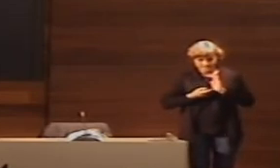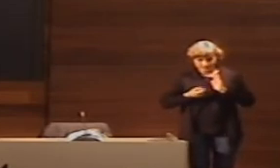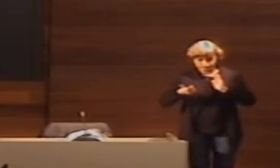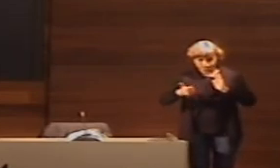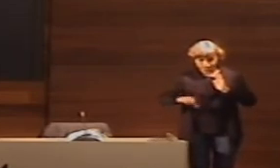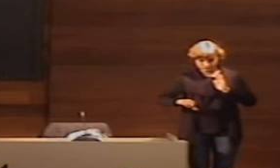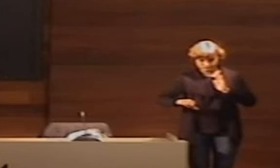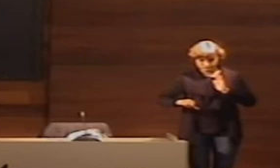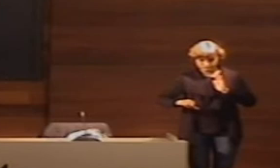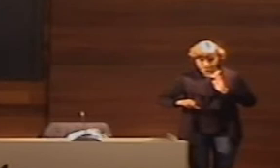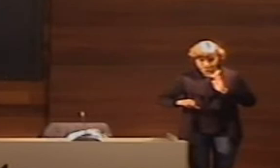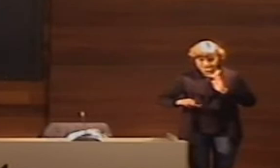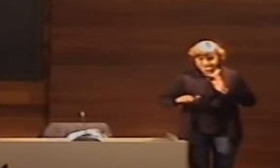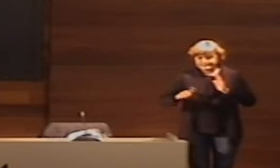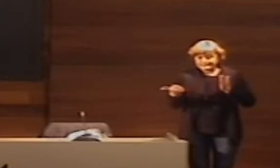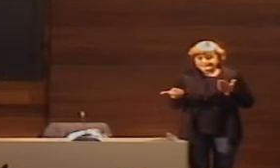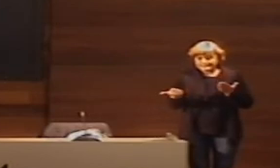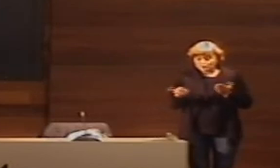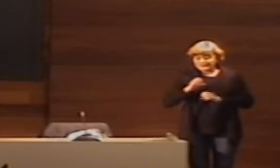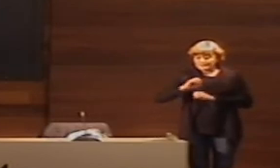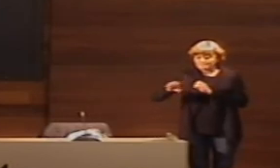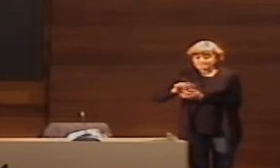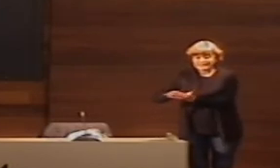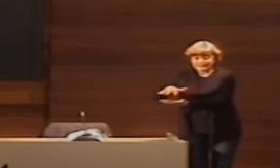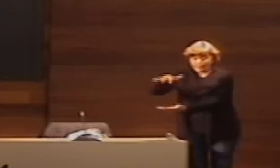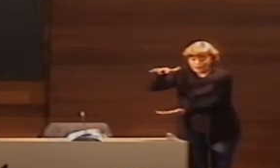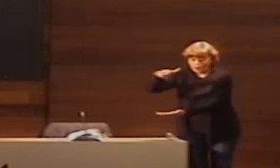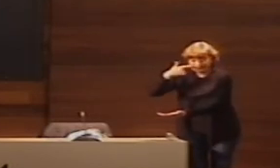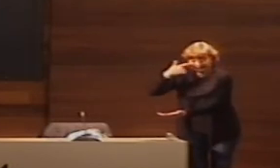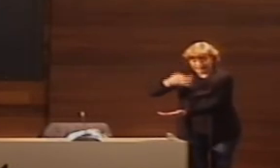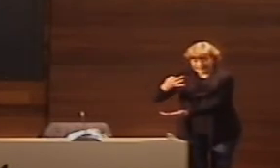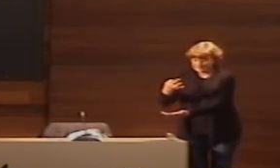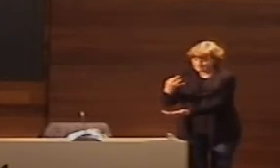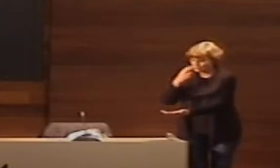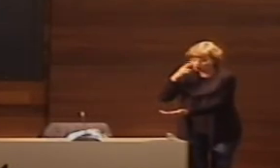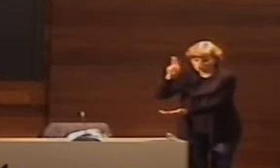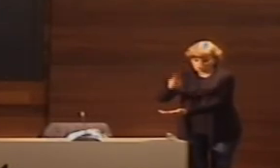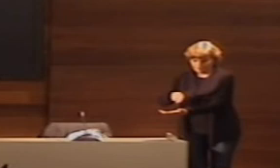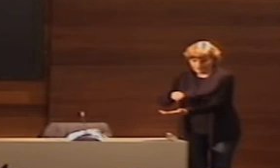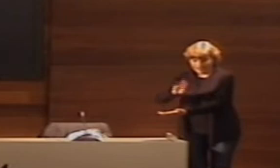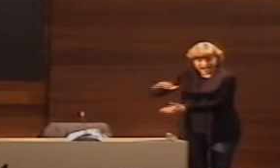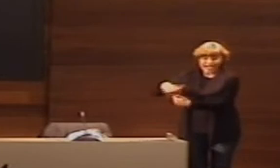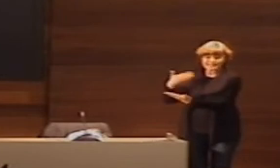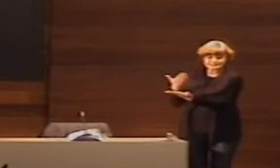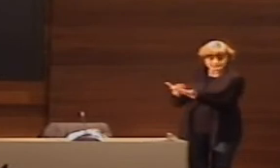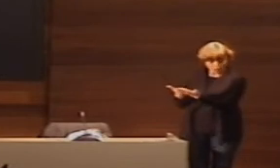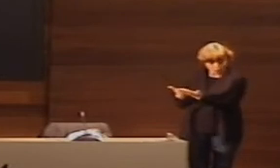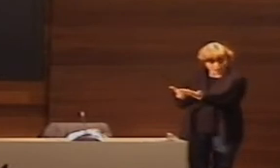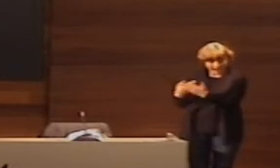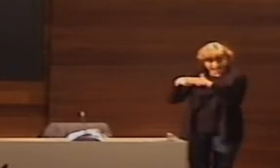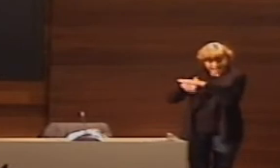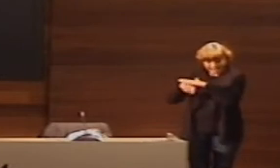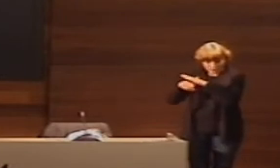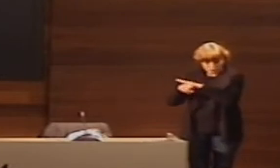directiva de vertederos o del Real Decreto de Vertederos es clarísima. Hasta el momento también está contando para